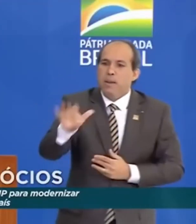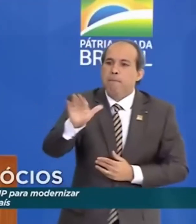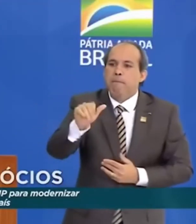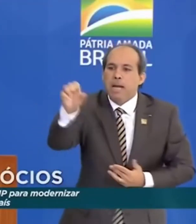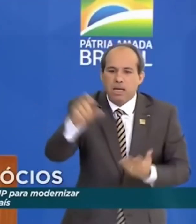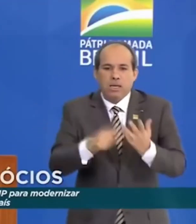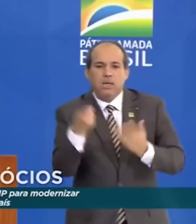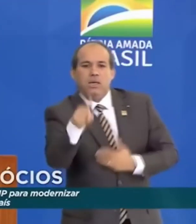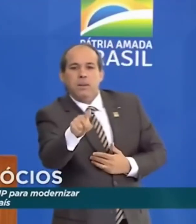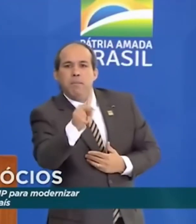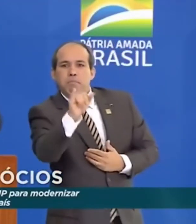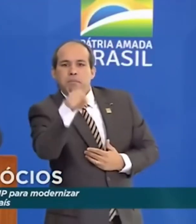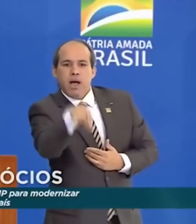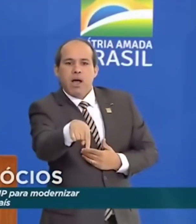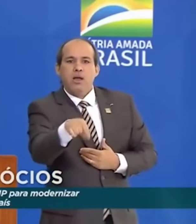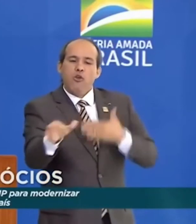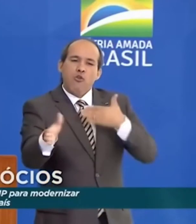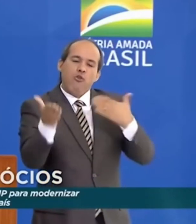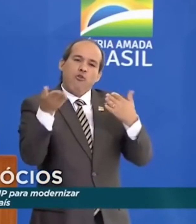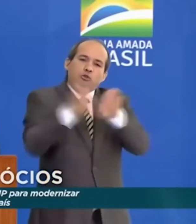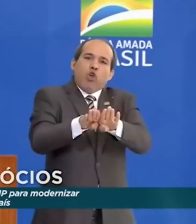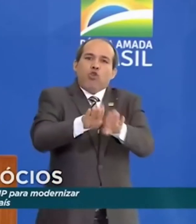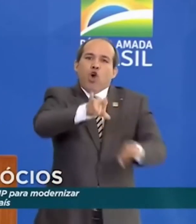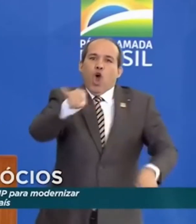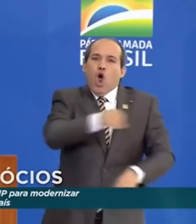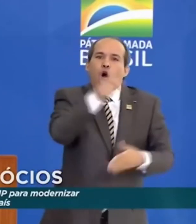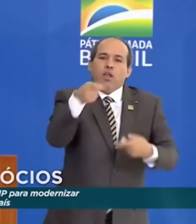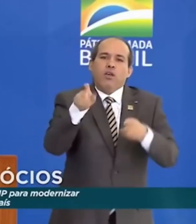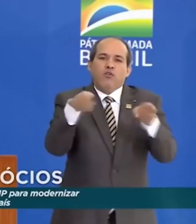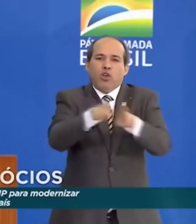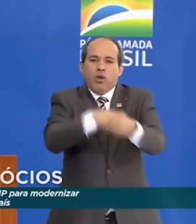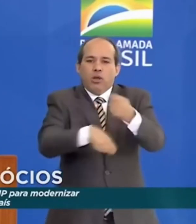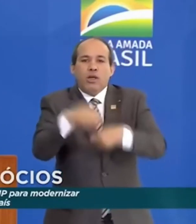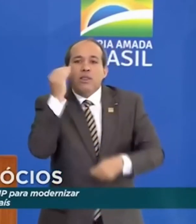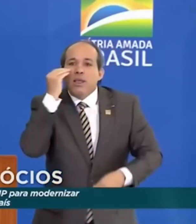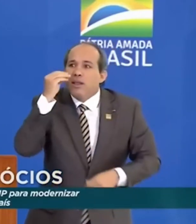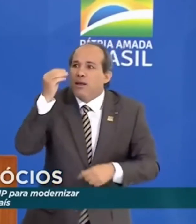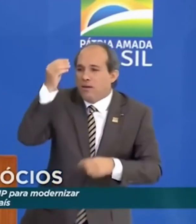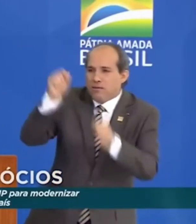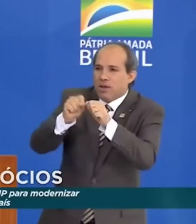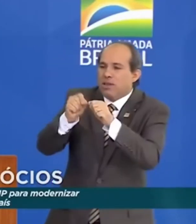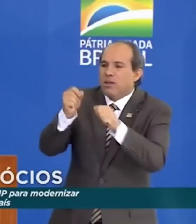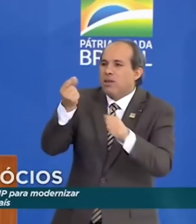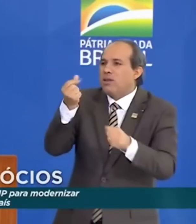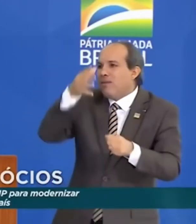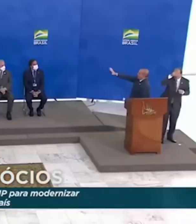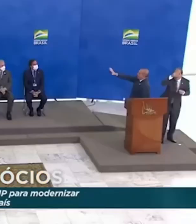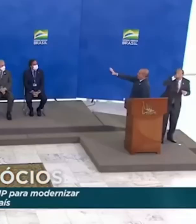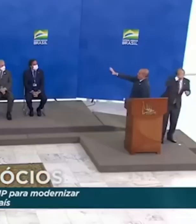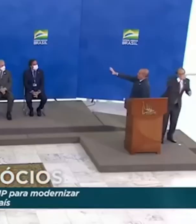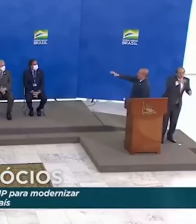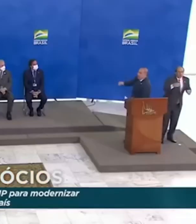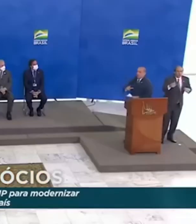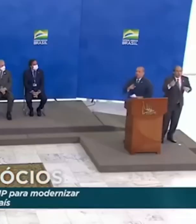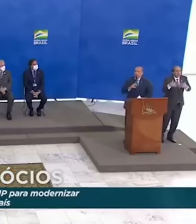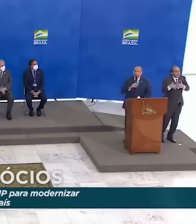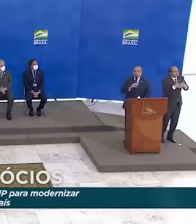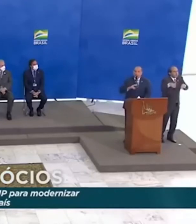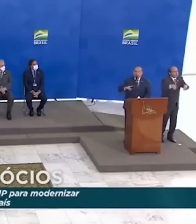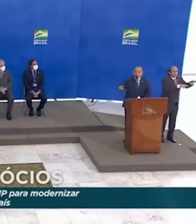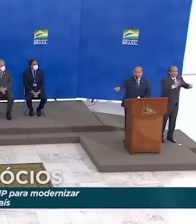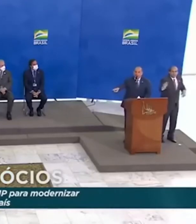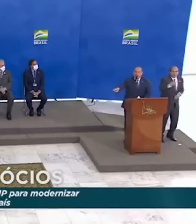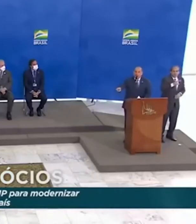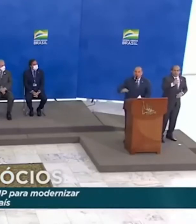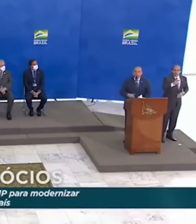pelo pai, que teve que fechar o seu negócio e tentou fazer um bico fazendo uma mudança, presidente, para ganhar 50 reais para levar